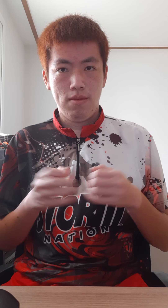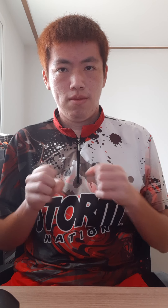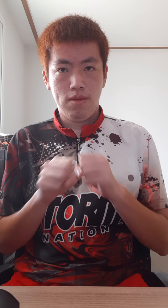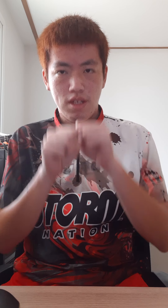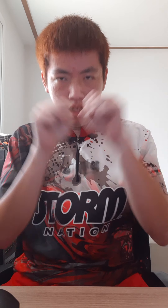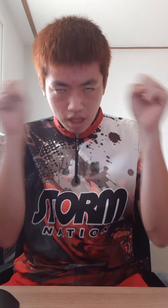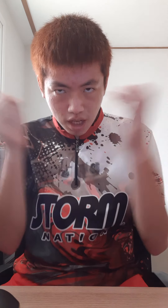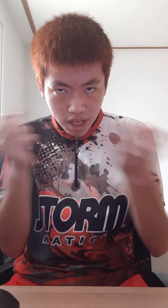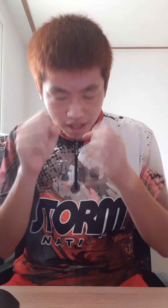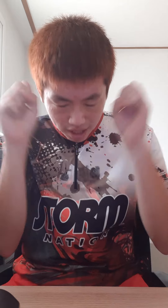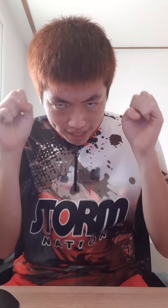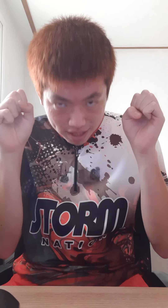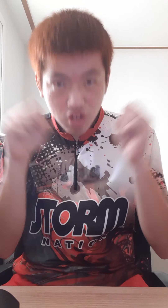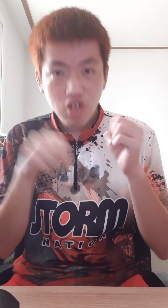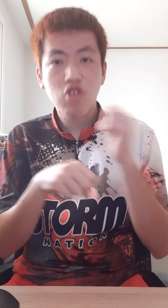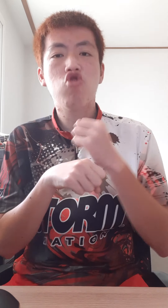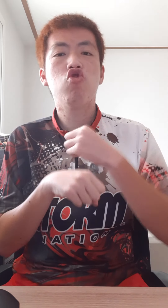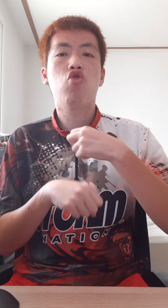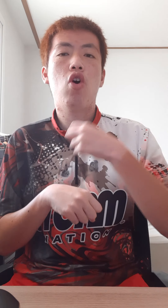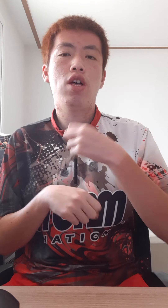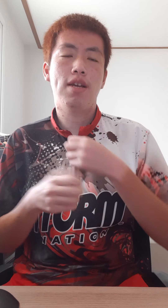시청자 여러분 안녕하십니까?